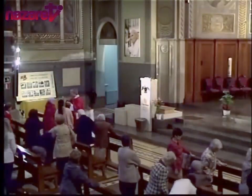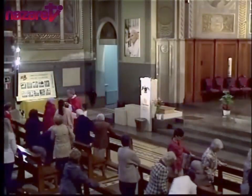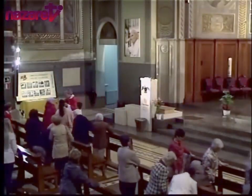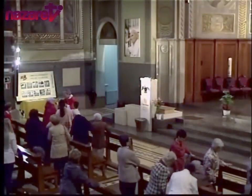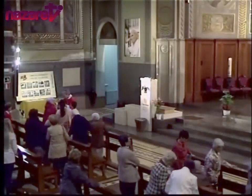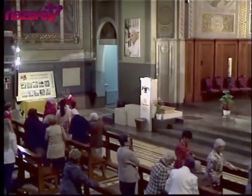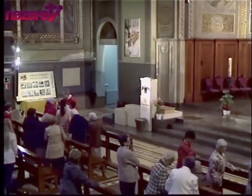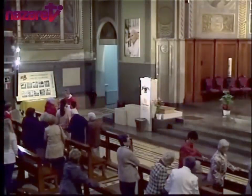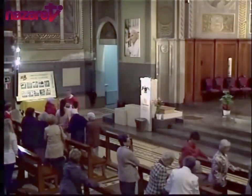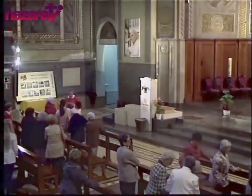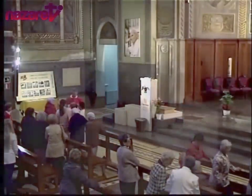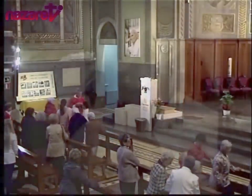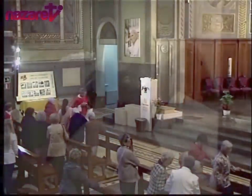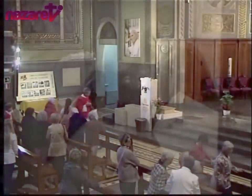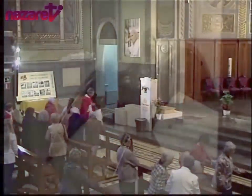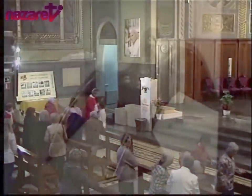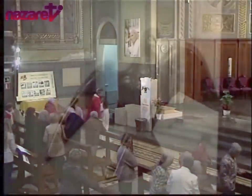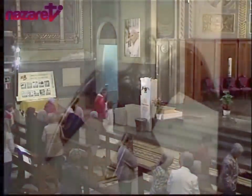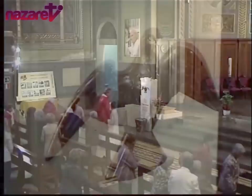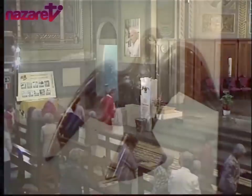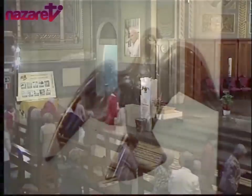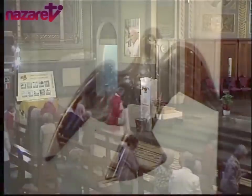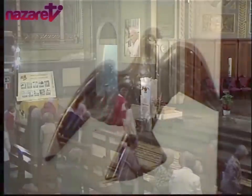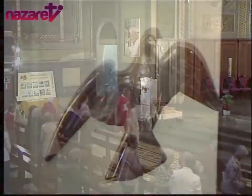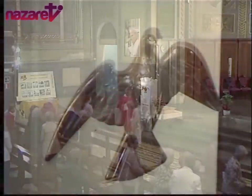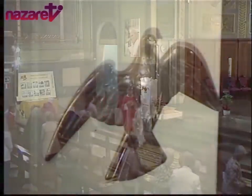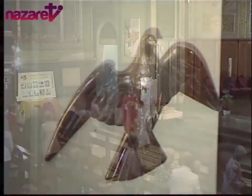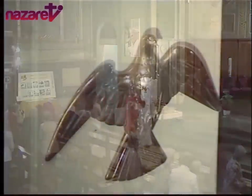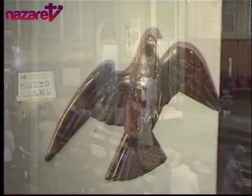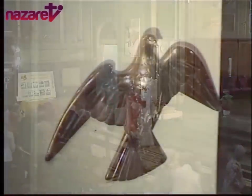dones espléndido,